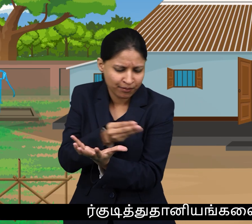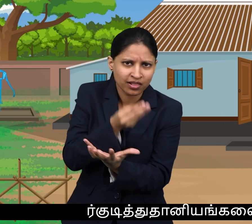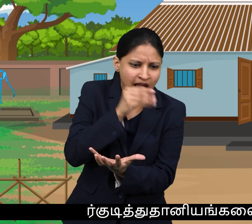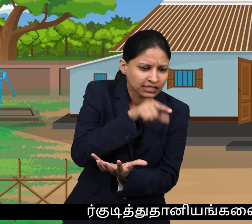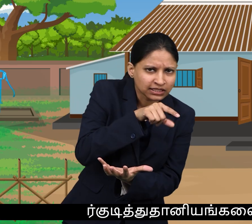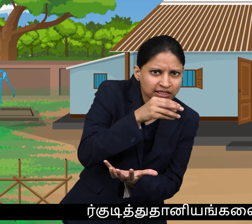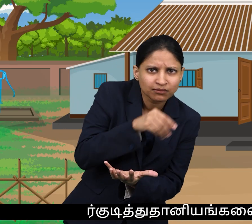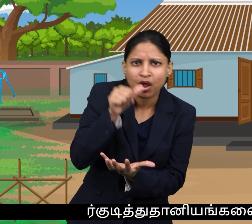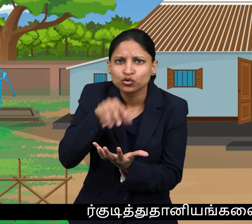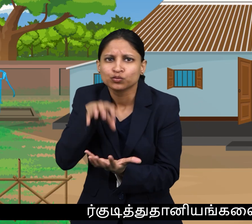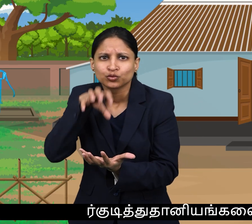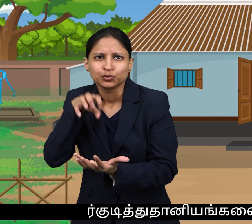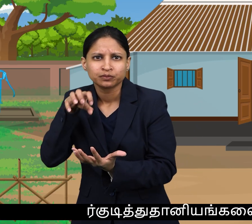வாசு பார்த்தார்.